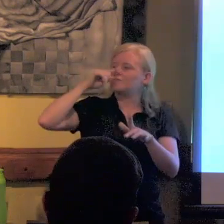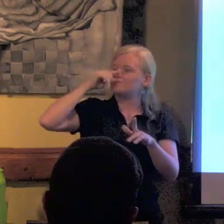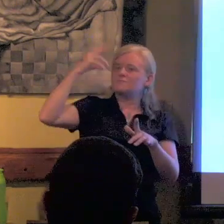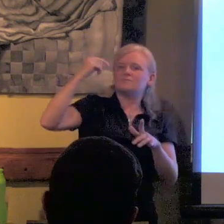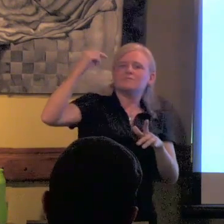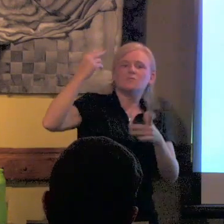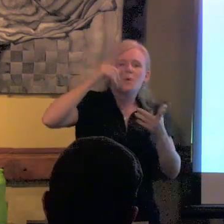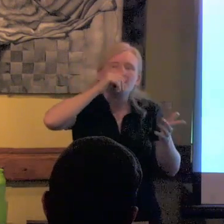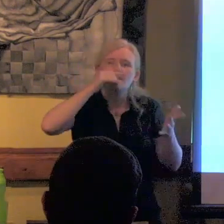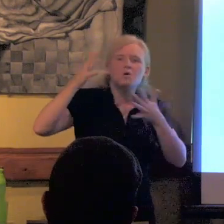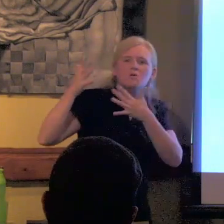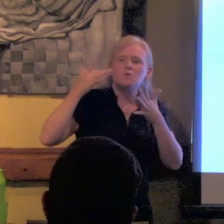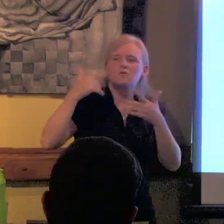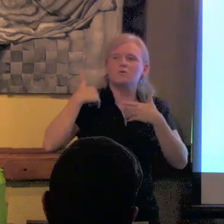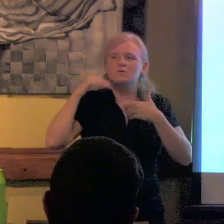la permission